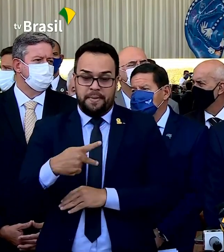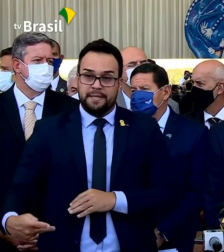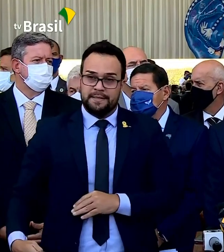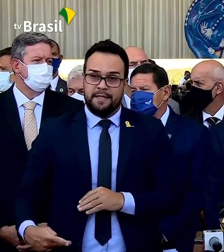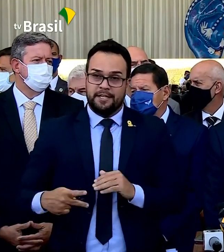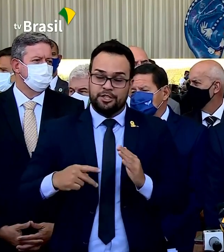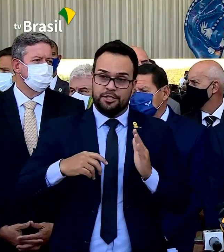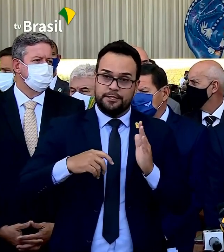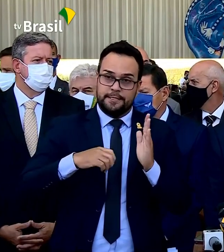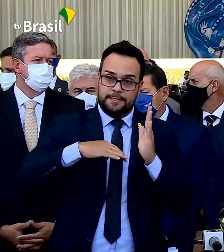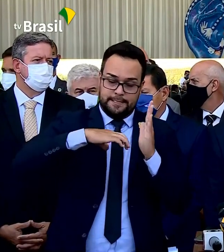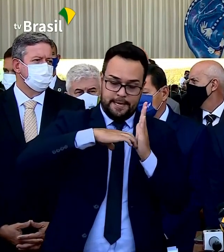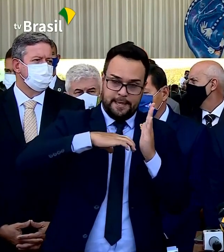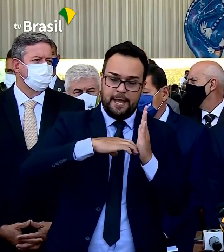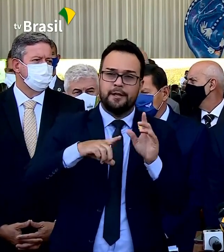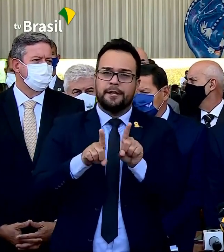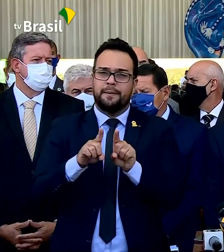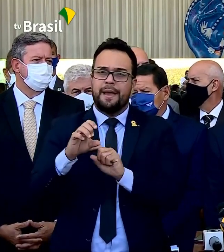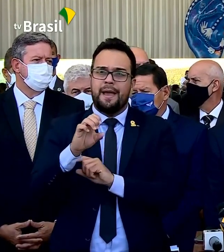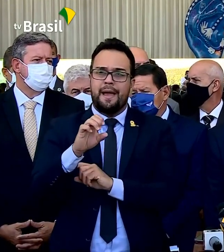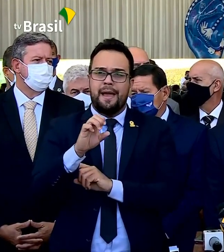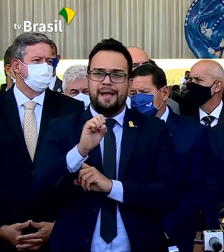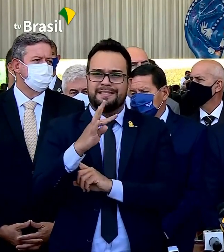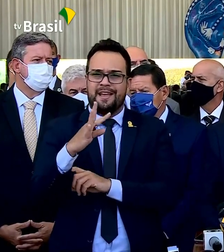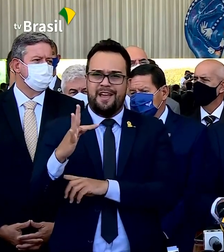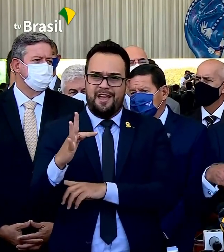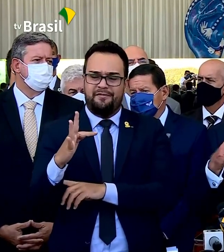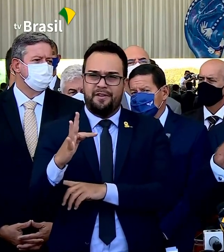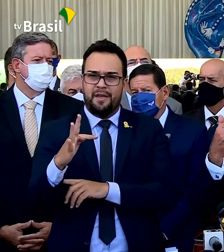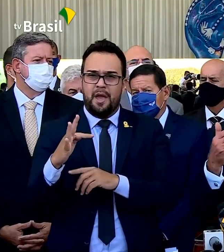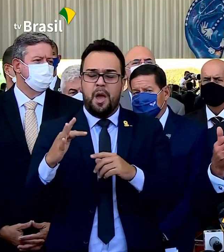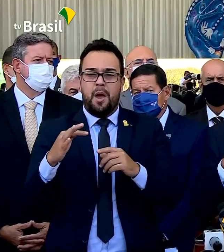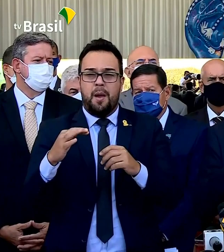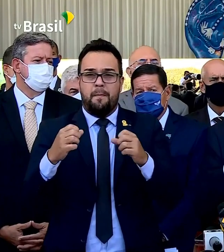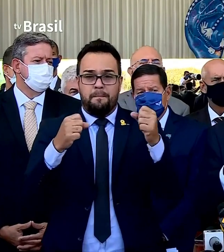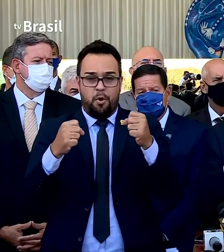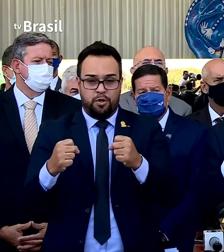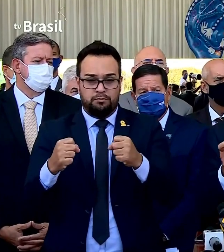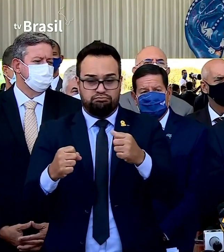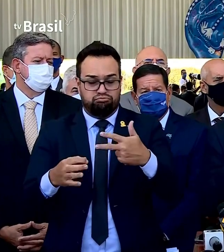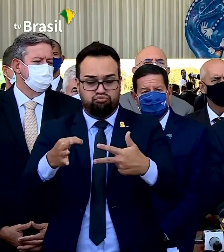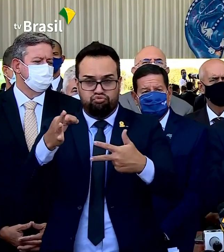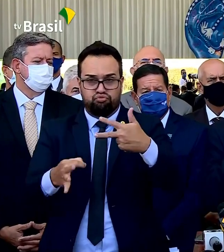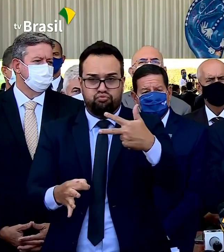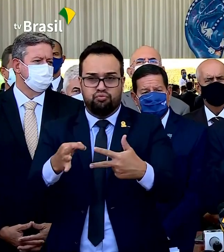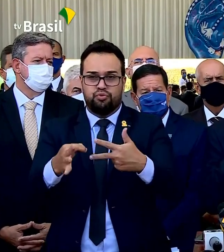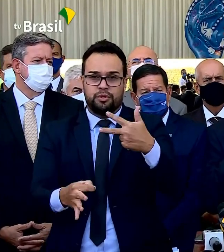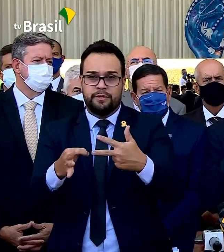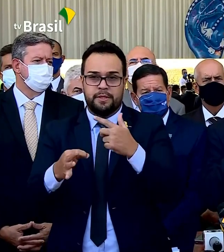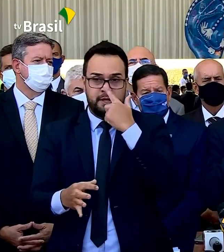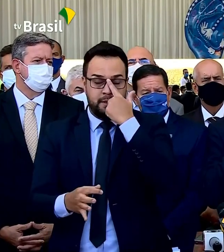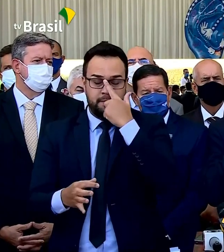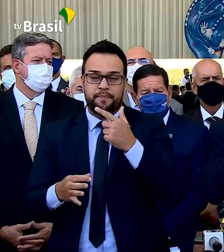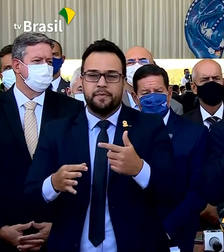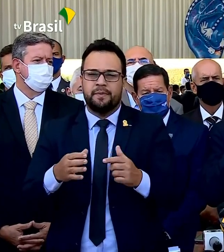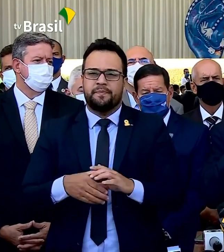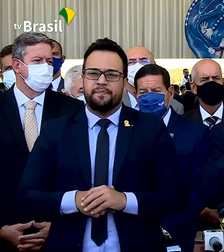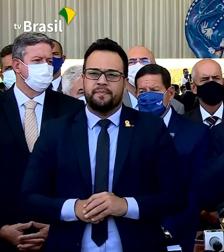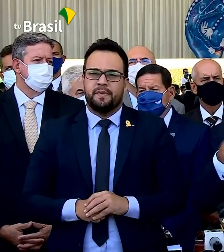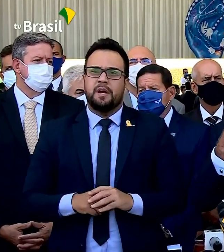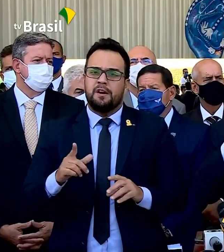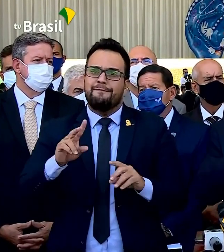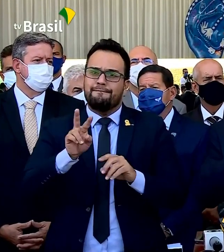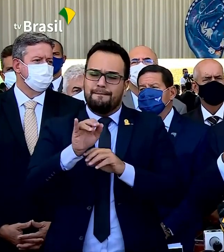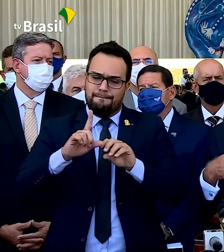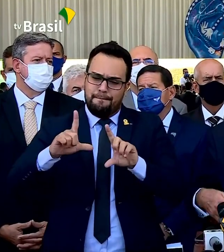Senado, o Supremo Tribunal Federal, o Poder Judiciário, como é o último player a aferir a legitimidade dos atos que serão